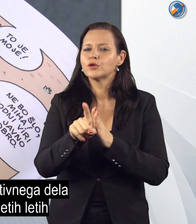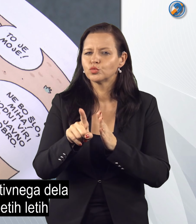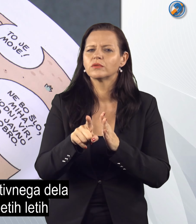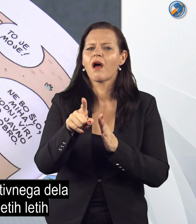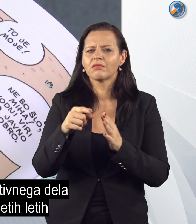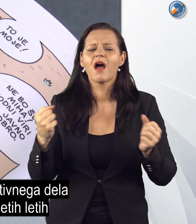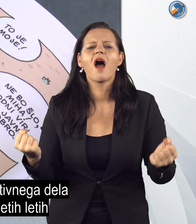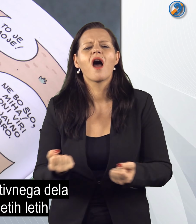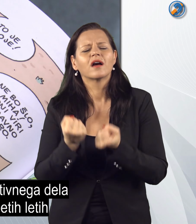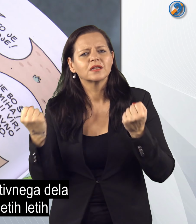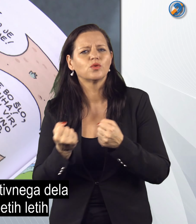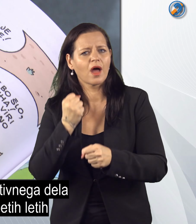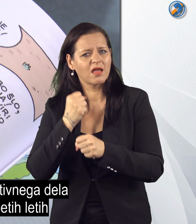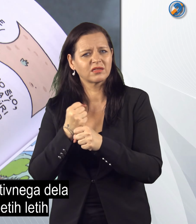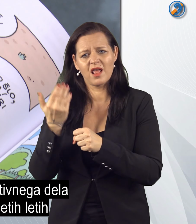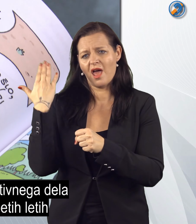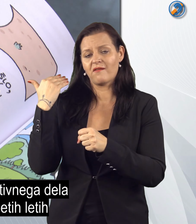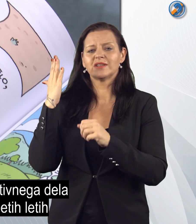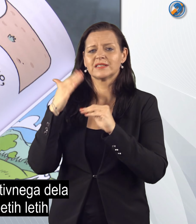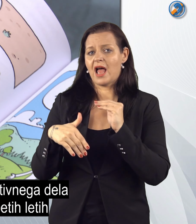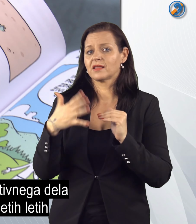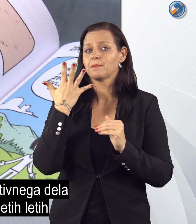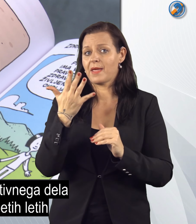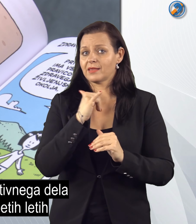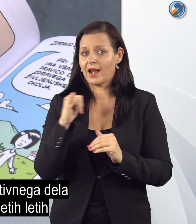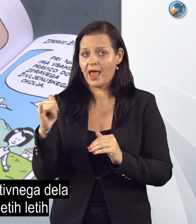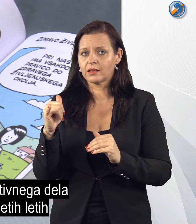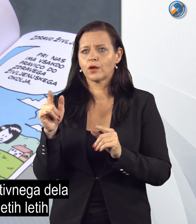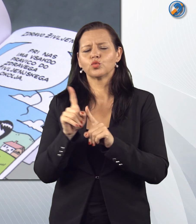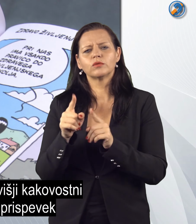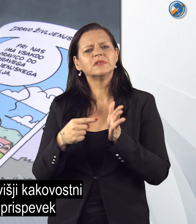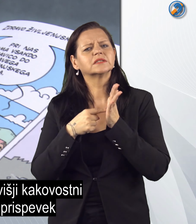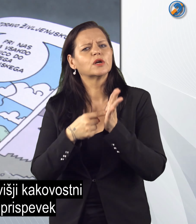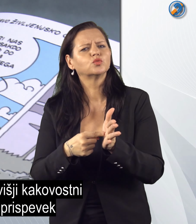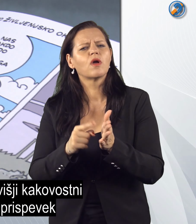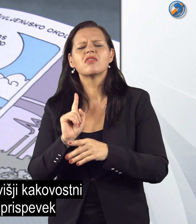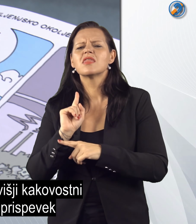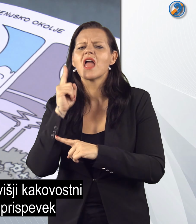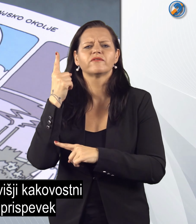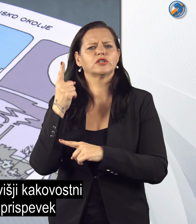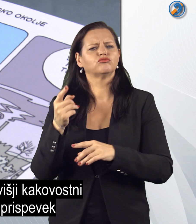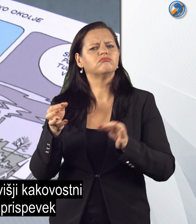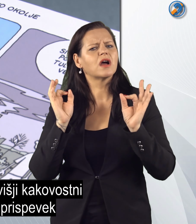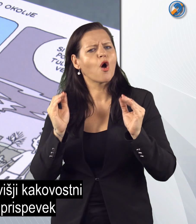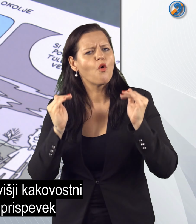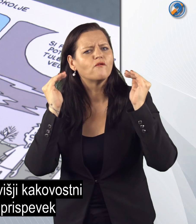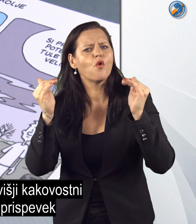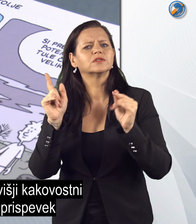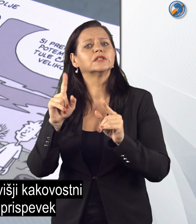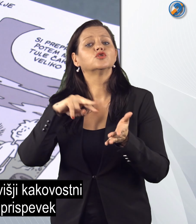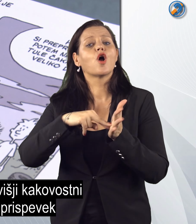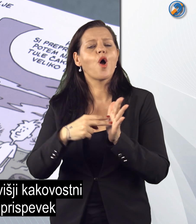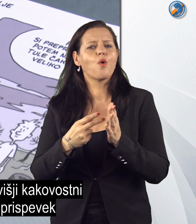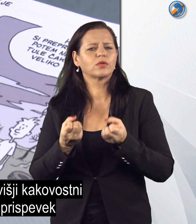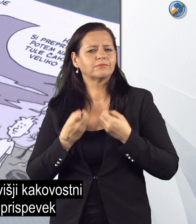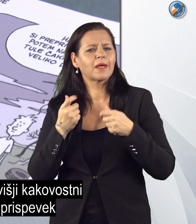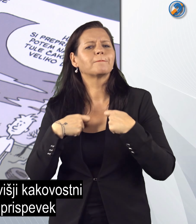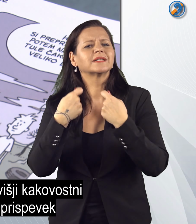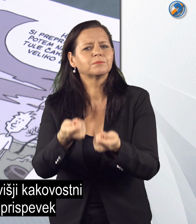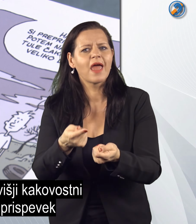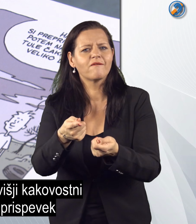dela v zadnjih 5 letih in izkazujeta najvišji kakovostni in strokovni prispevek k